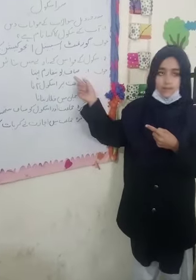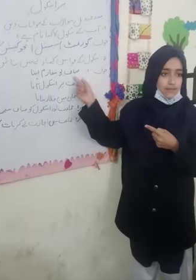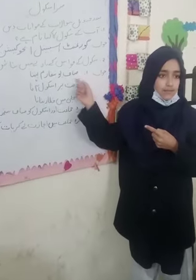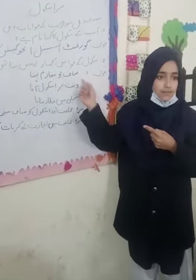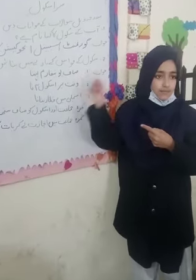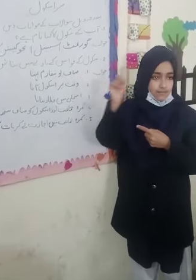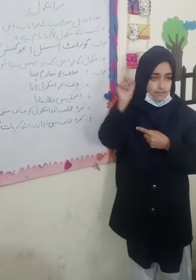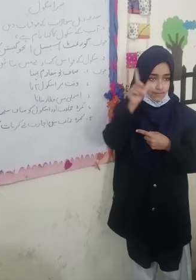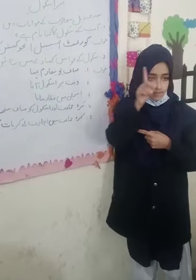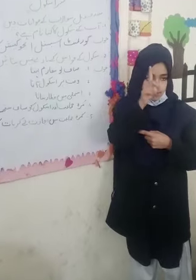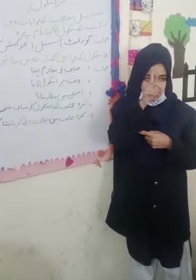नंबर एक,